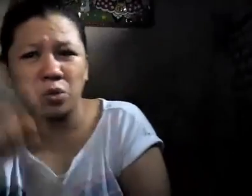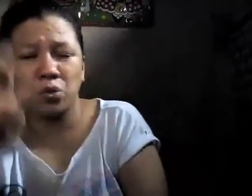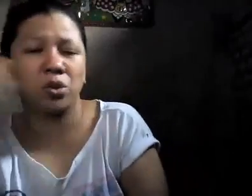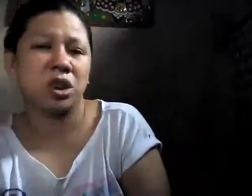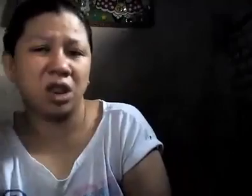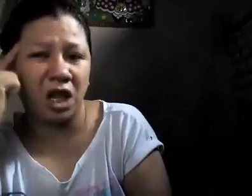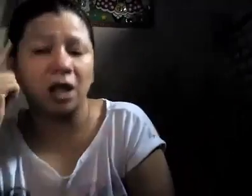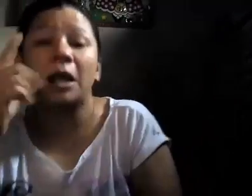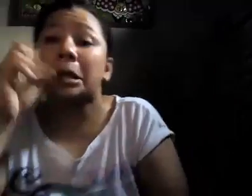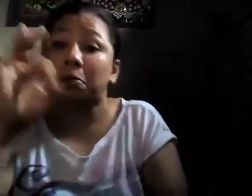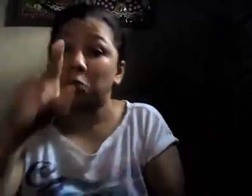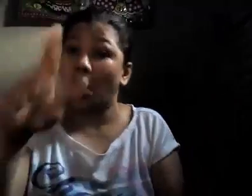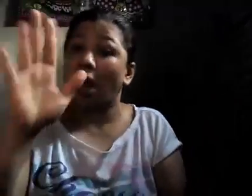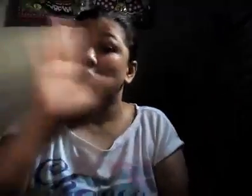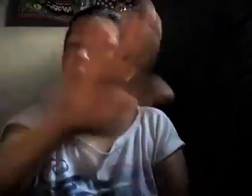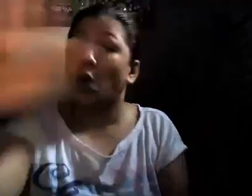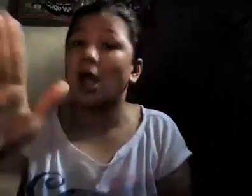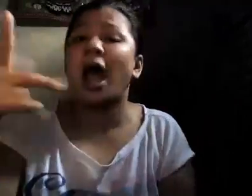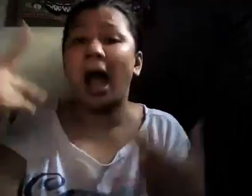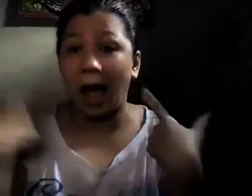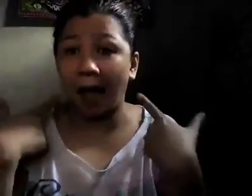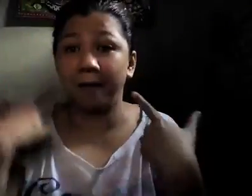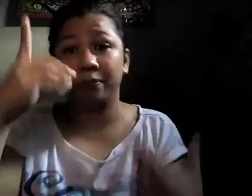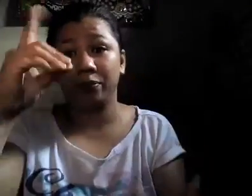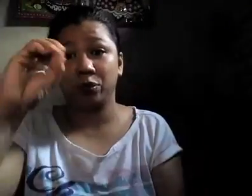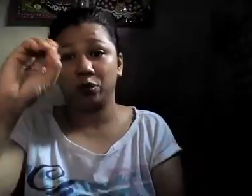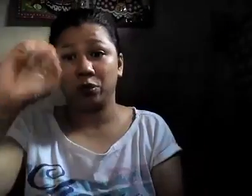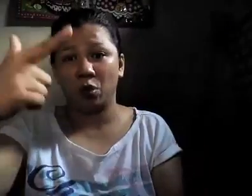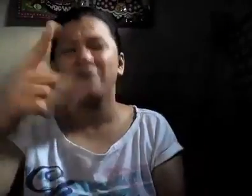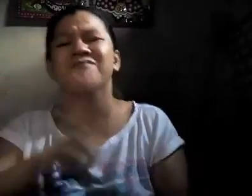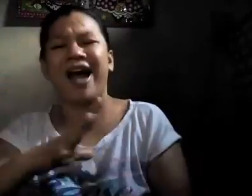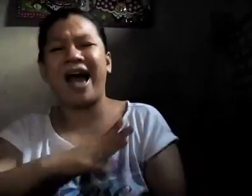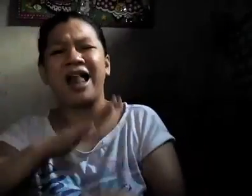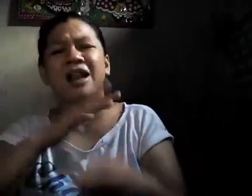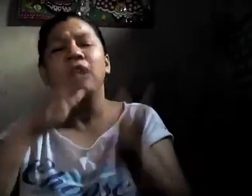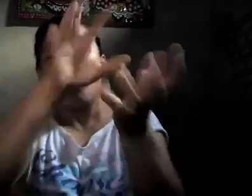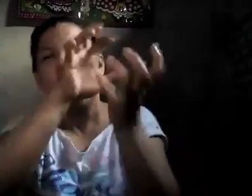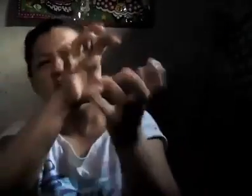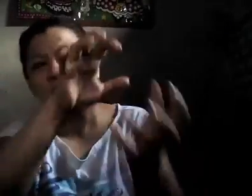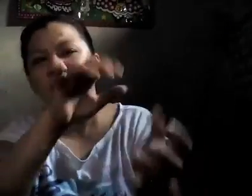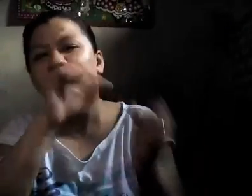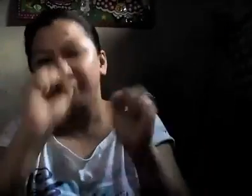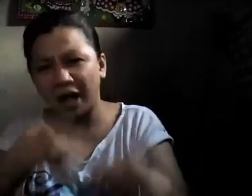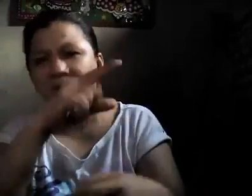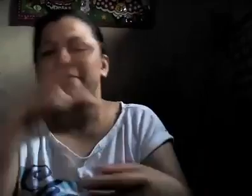Top 5 po ako! Oh my God! Si! Congratulations! I'm so happy for you!